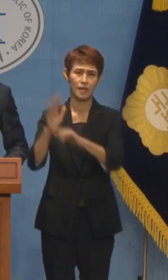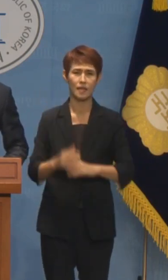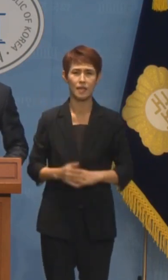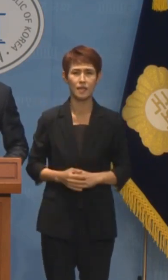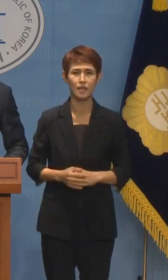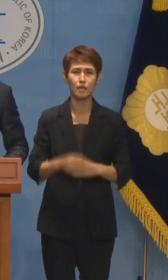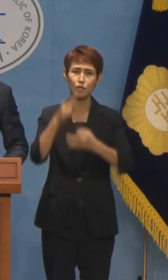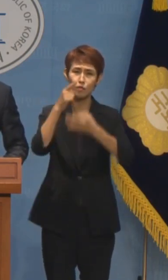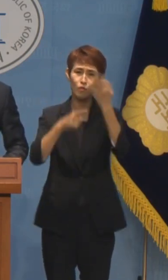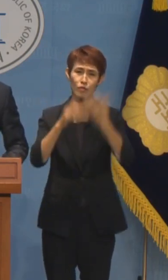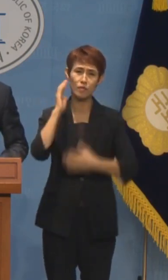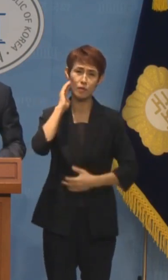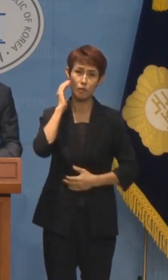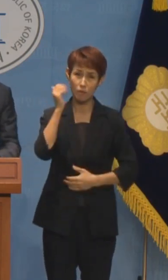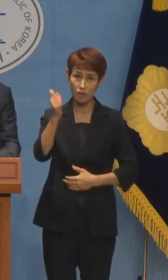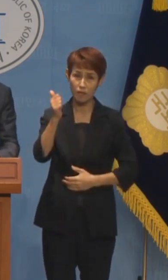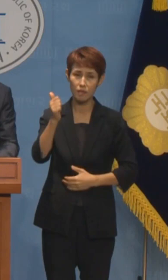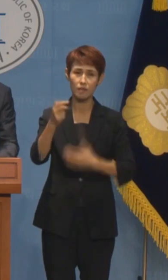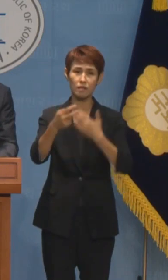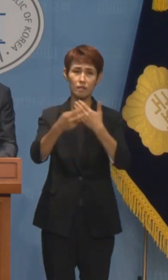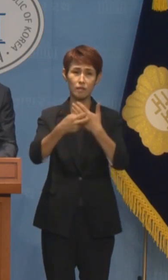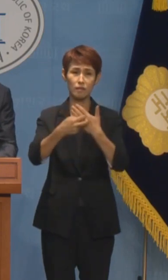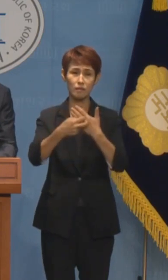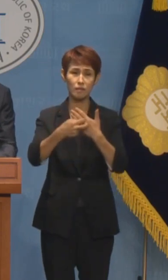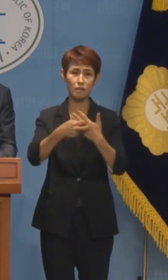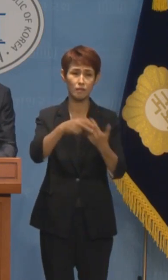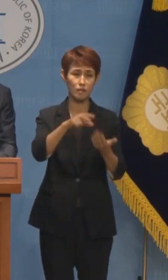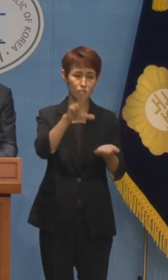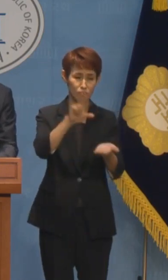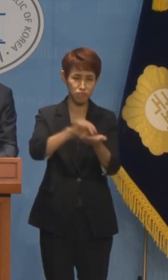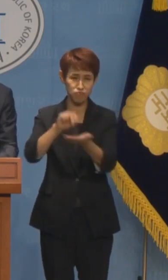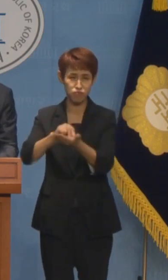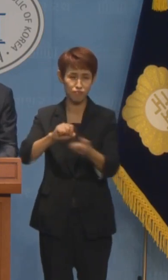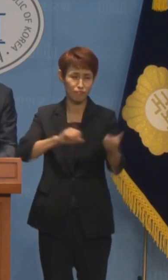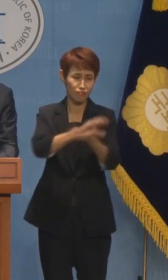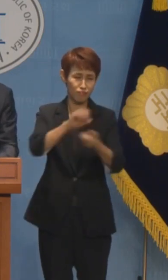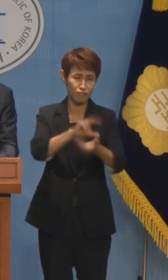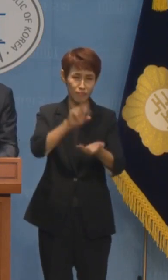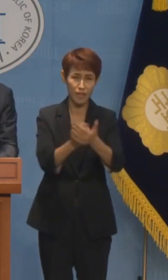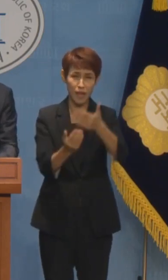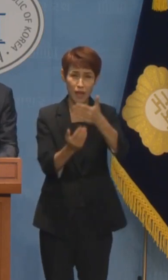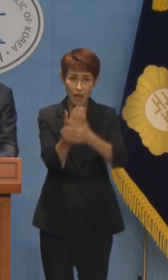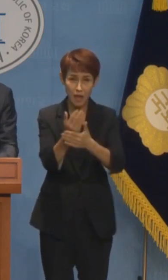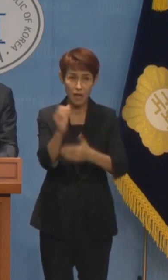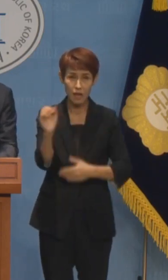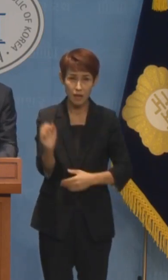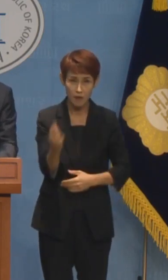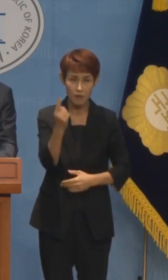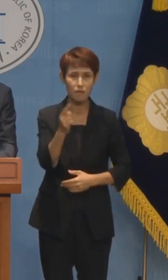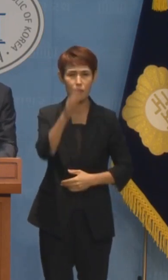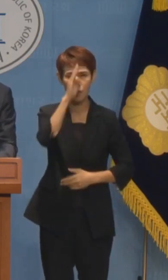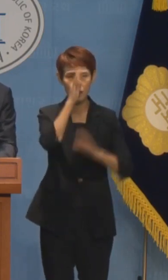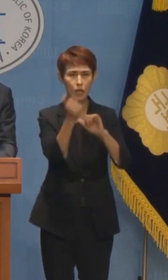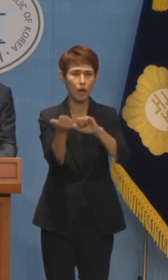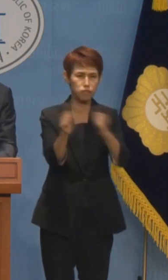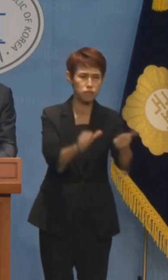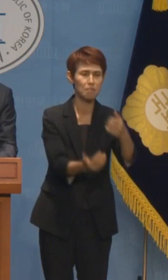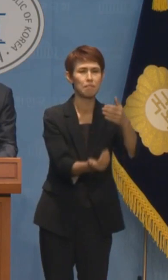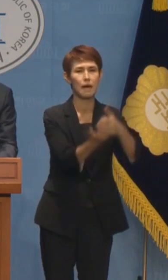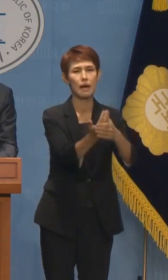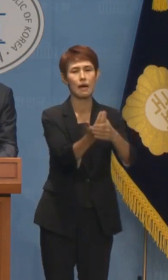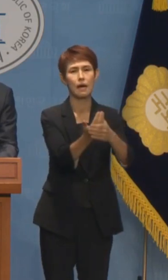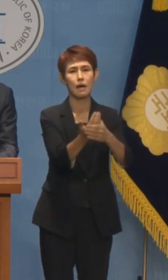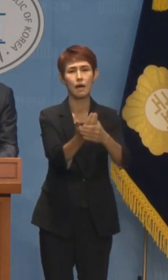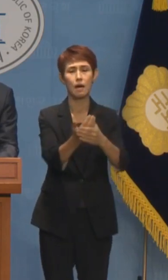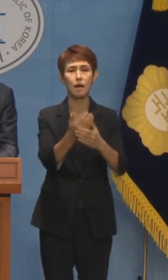악화시킨 의료대란 사태가 관자 사망사례 속출로 걷잡을 수 없게 되자 겨우 찍소리 해본